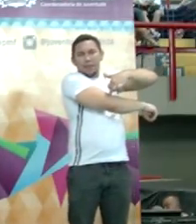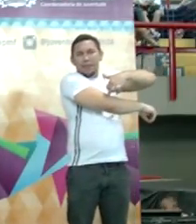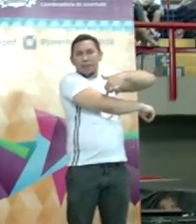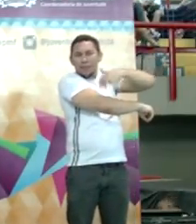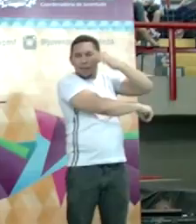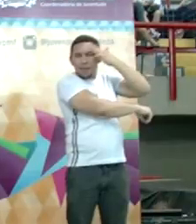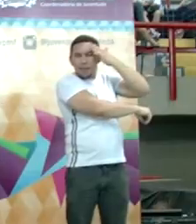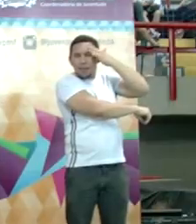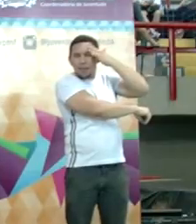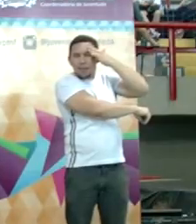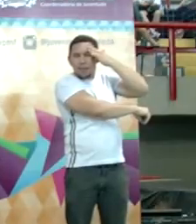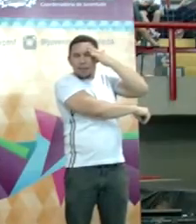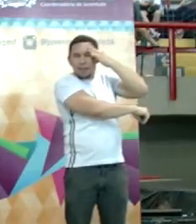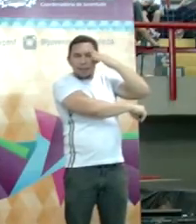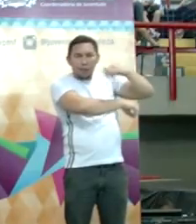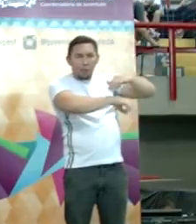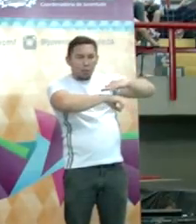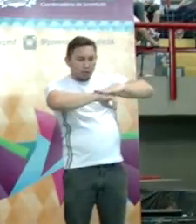frente.